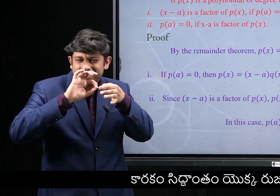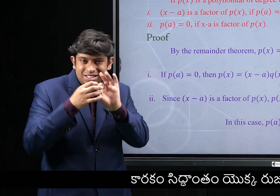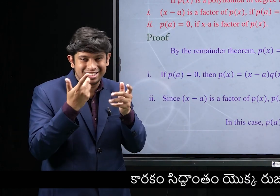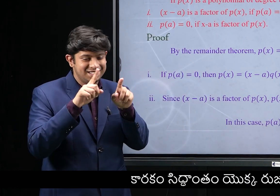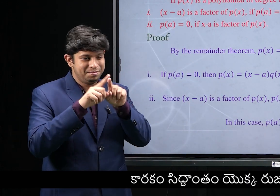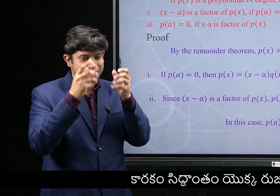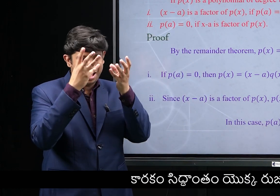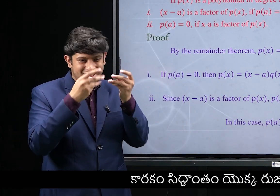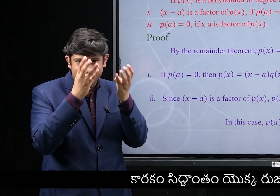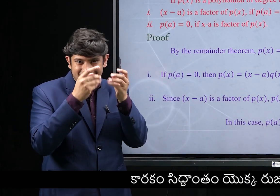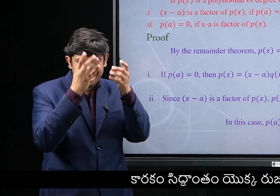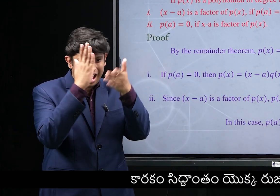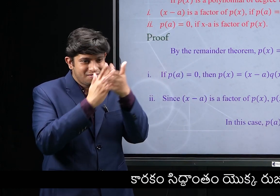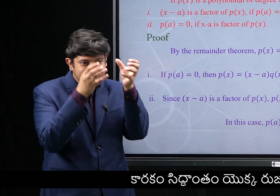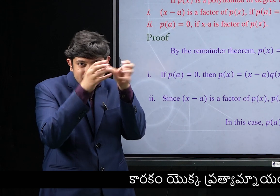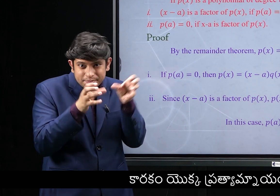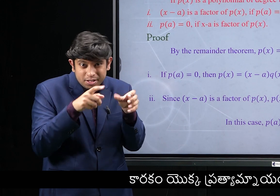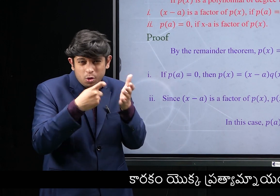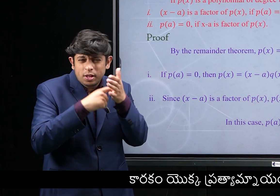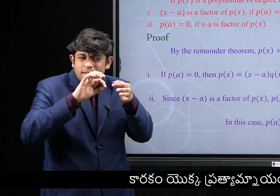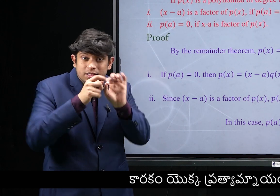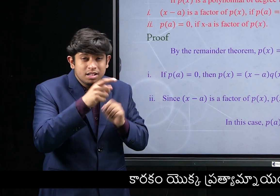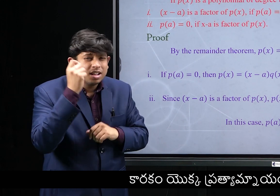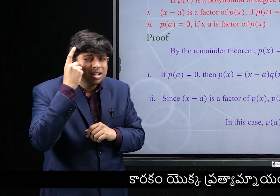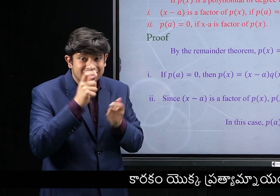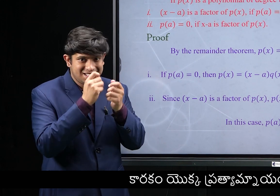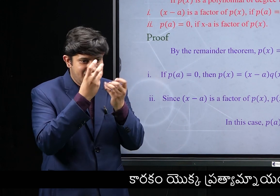కారకం సిద్ధాంతం యొక్క రుజువు ద్వారా కారకం యొక్క ప్రత్యామ్నాయం